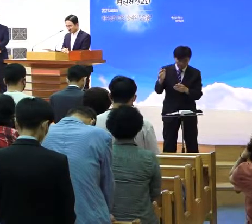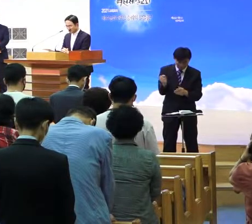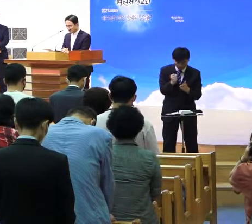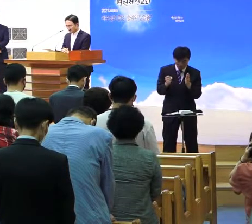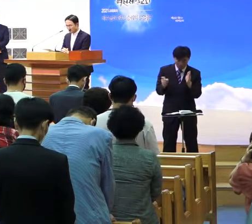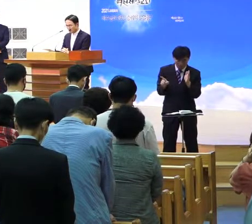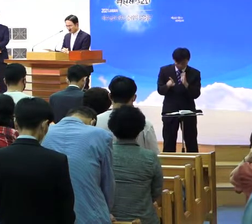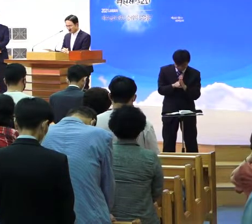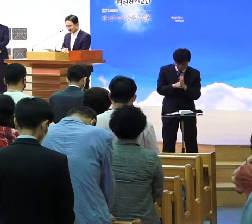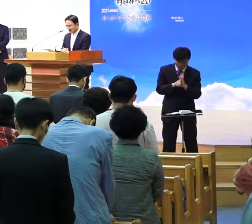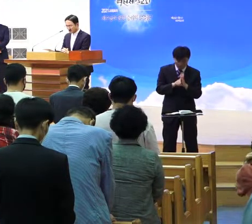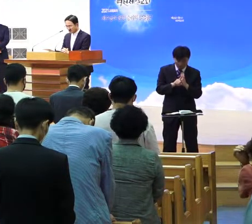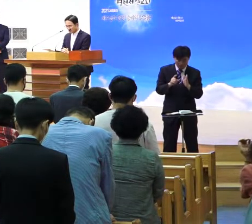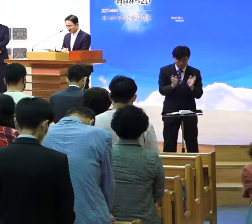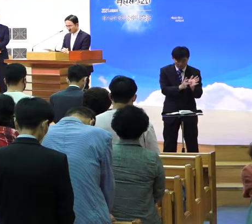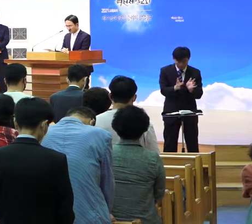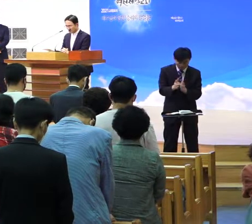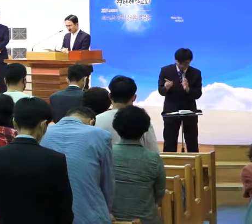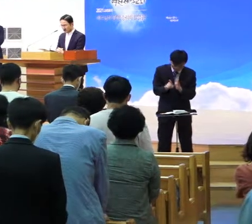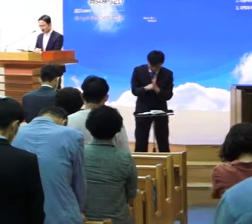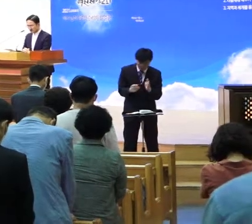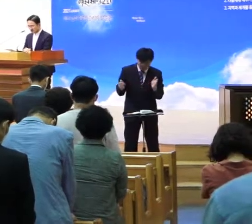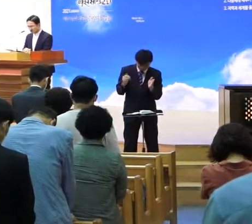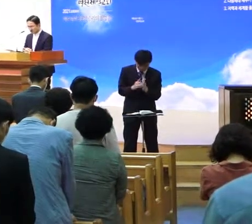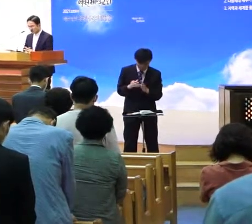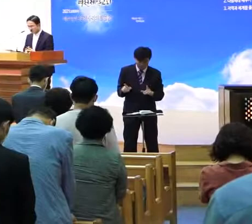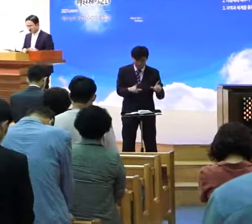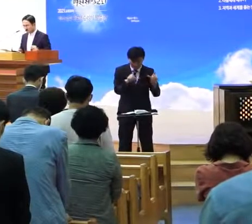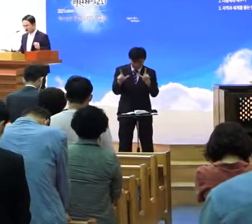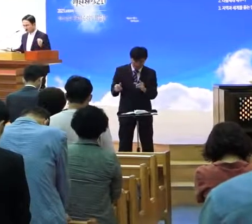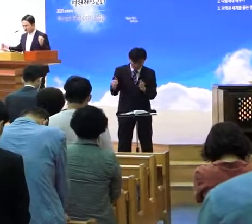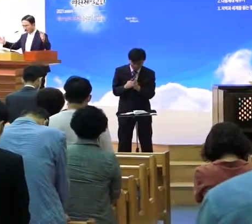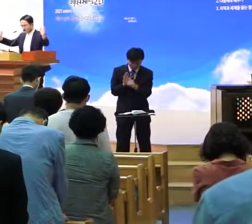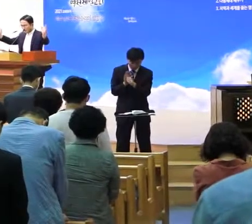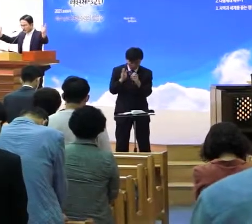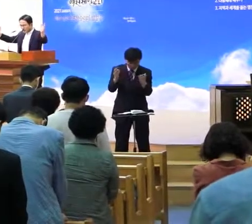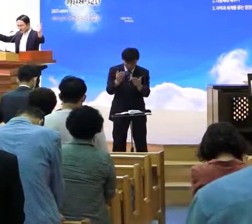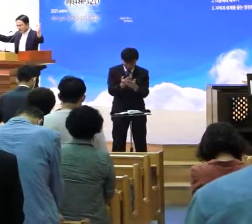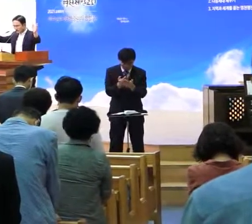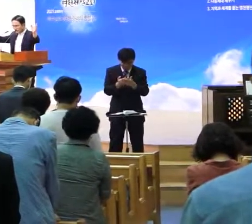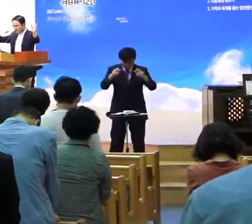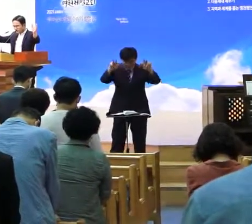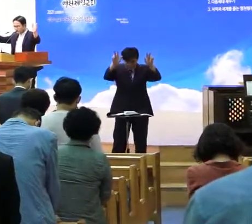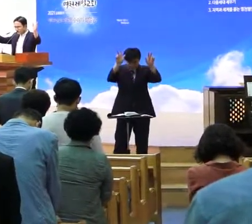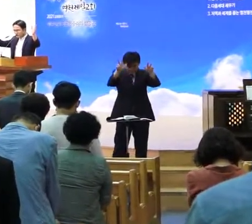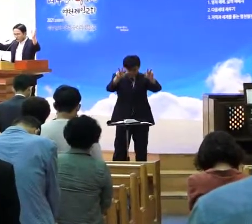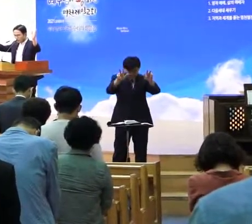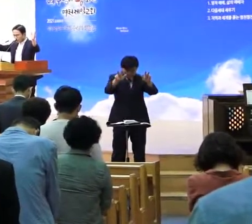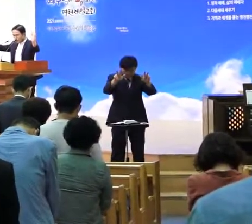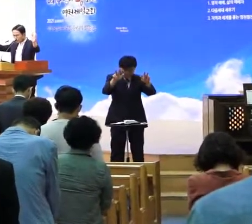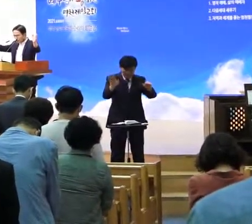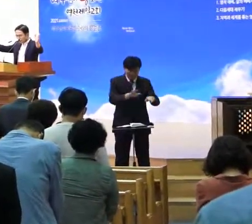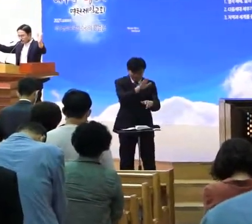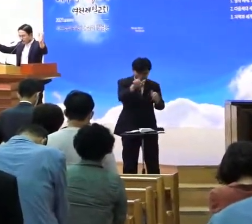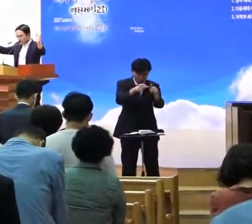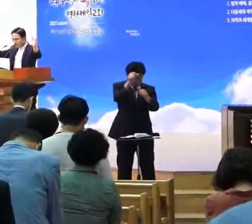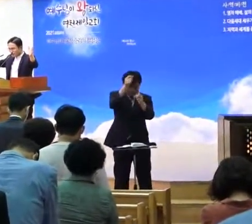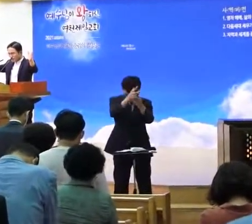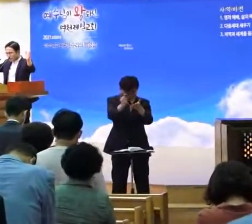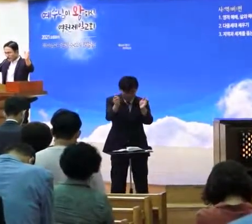향기를 풍기며 살아갈 수 있도록 인도하여 주시옵소서. 이제는 우리